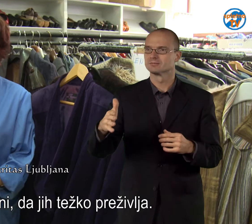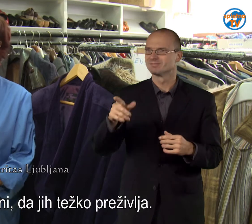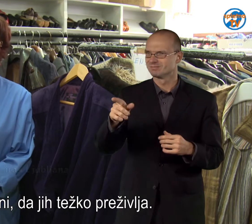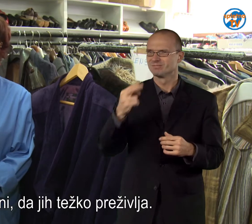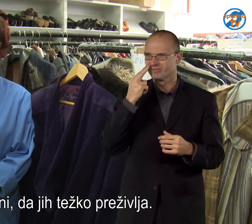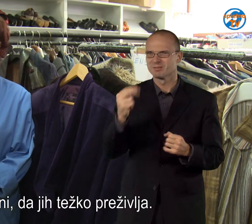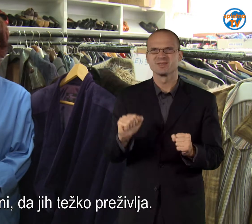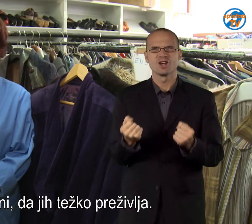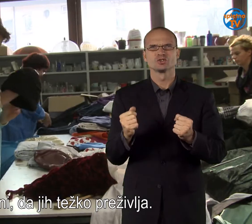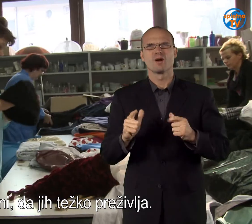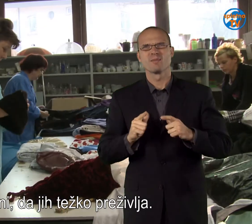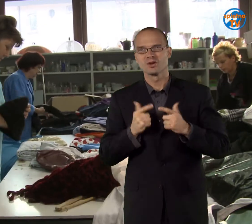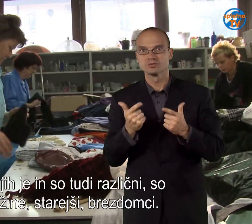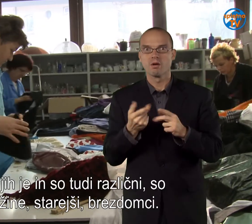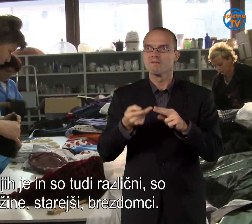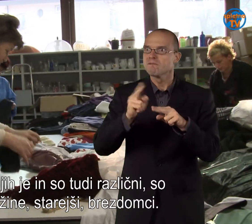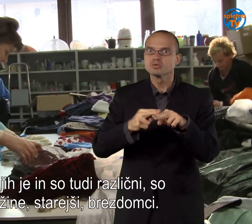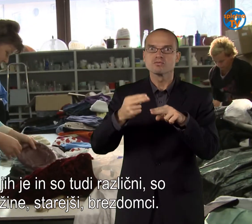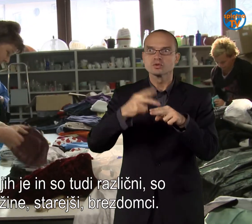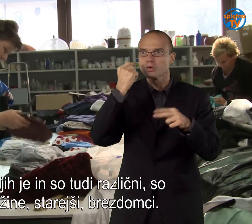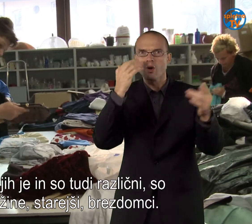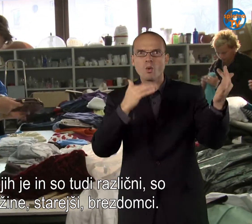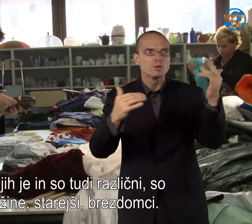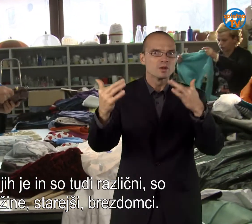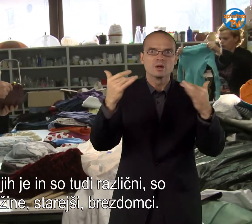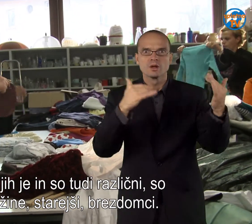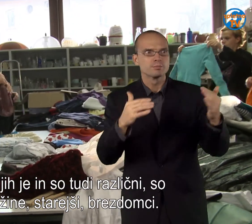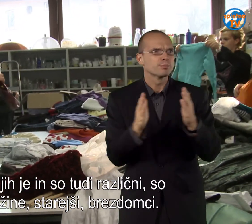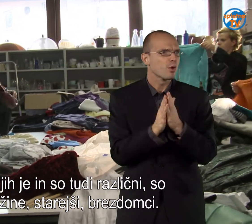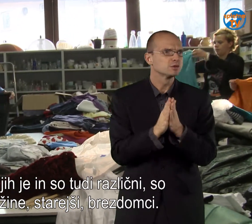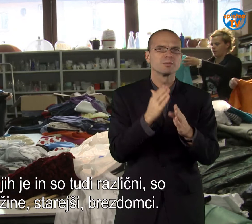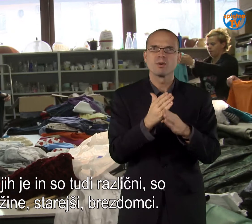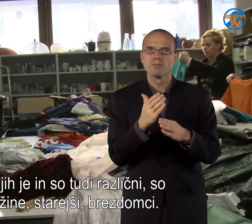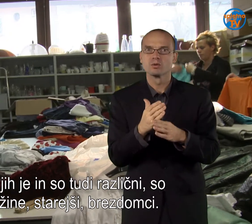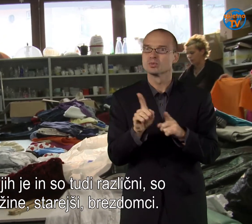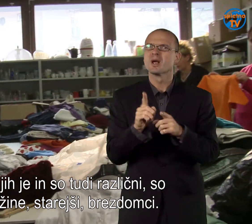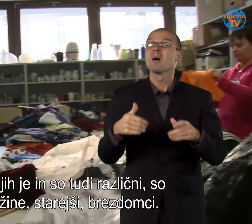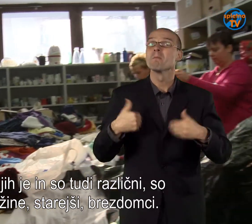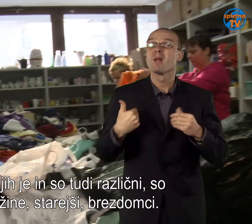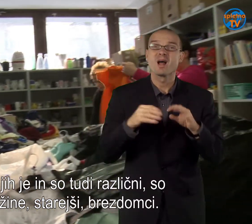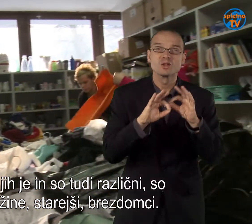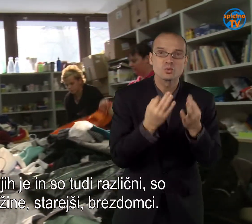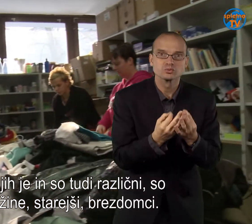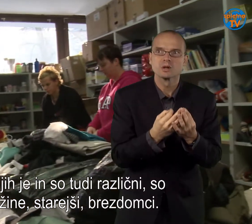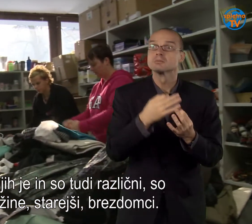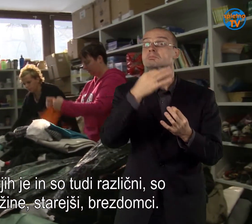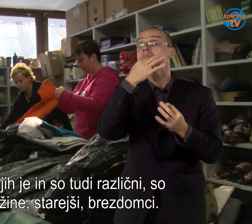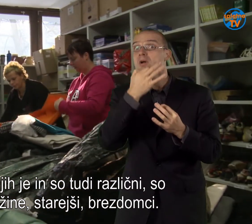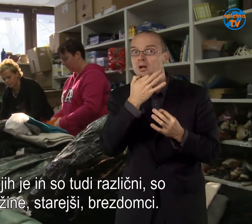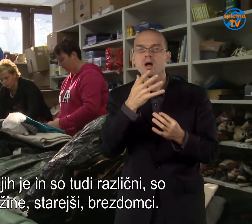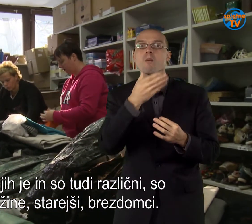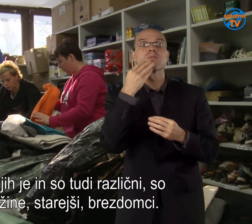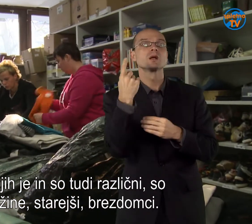jih težko preživlja. Vedno več jih je in so tudi različni, in to so in mlade familije in starejše familije